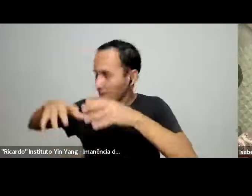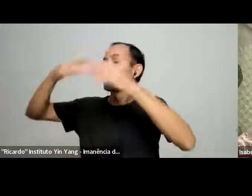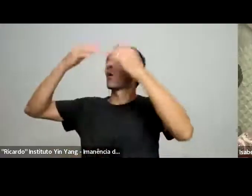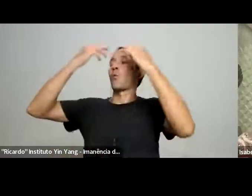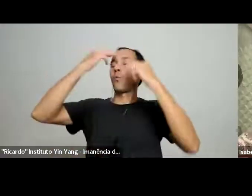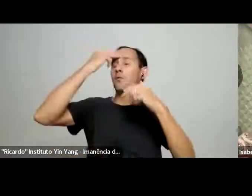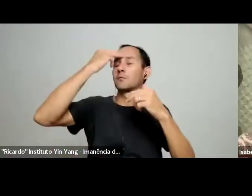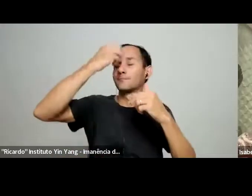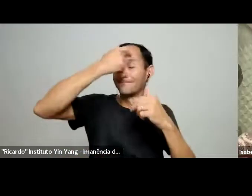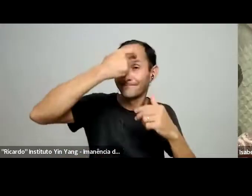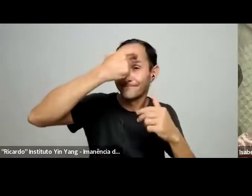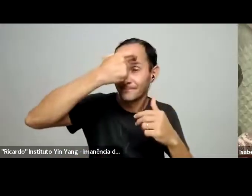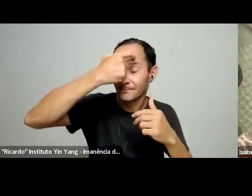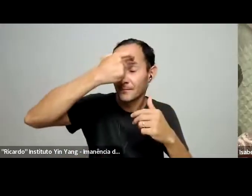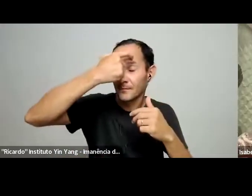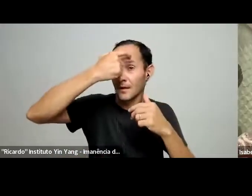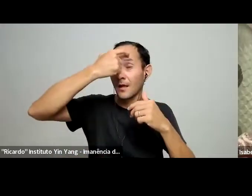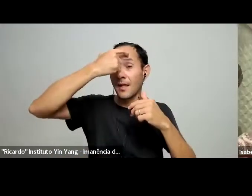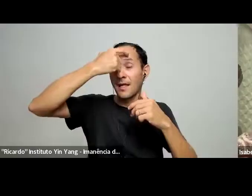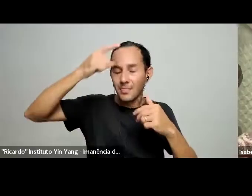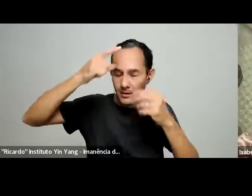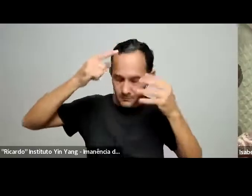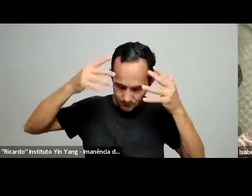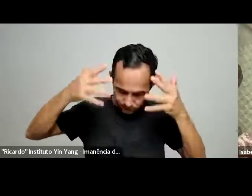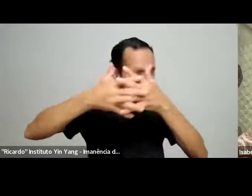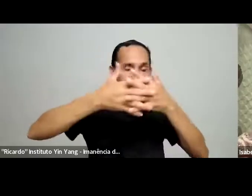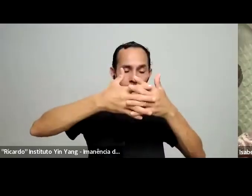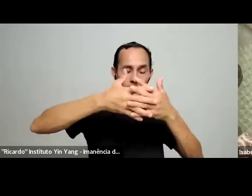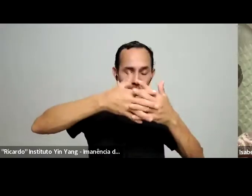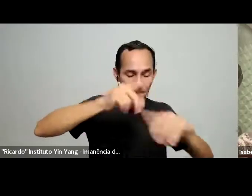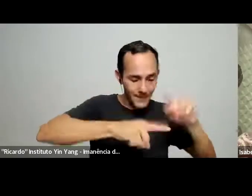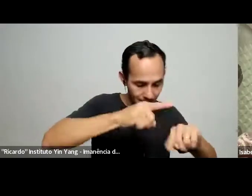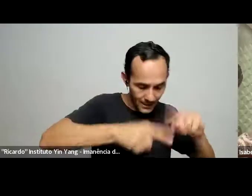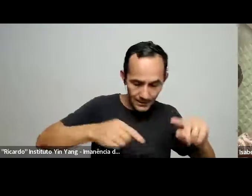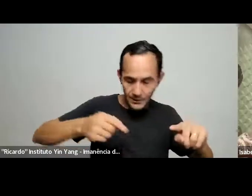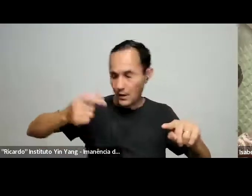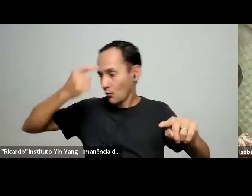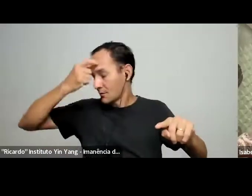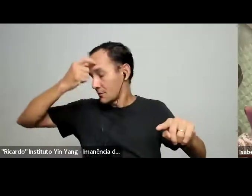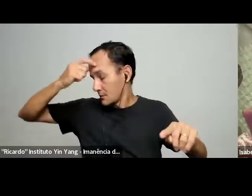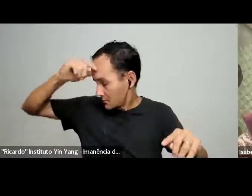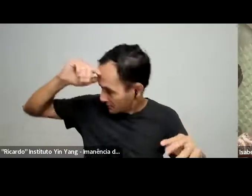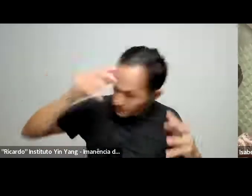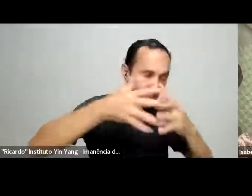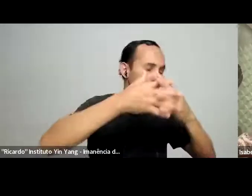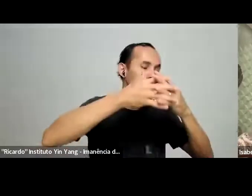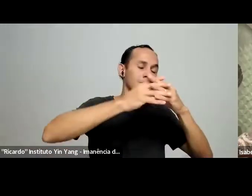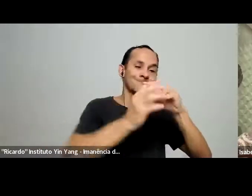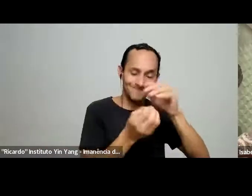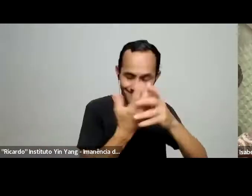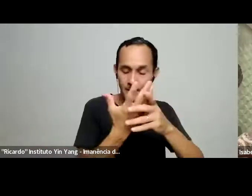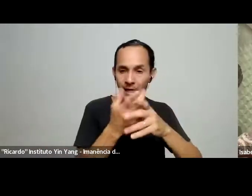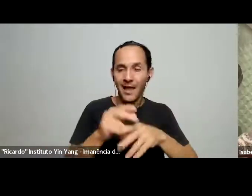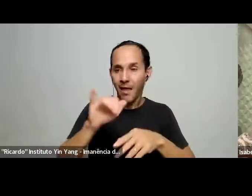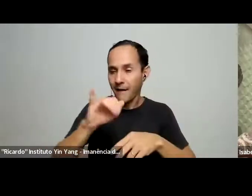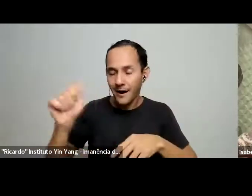se desenvolvendo. Então, existe uma simbiose entre matéria e consciência. Ou a gente está falando de inteligência artificial, não, vai